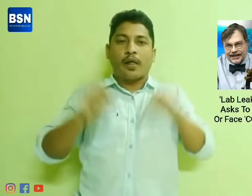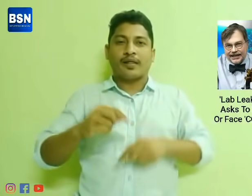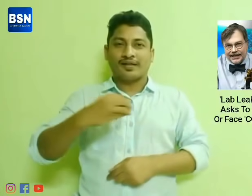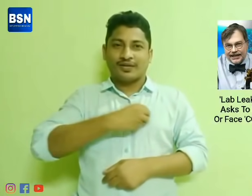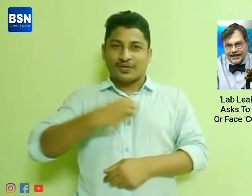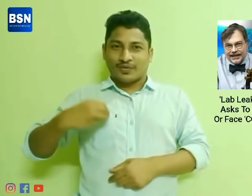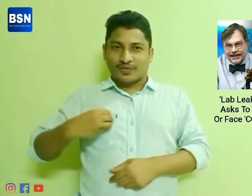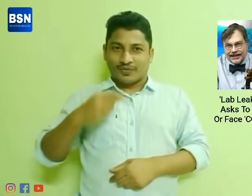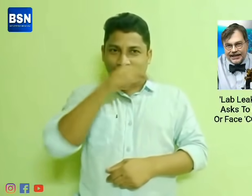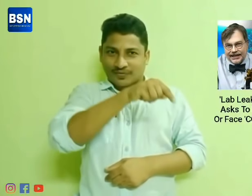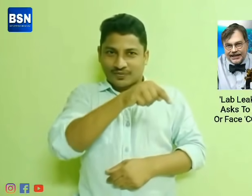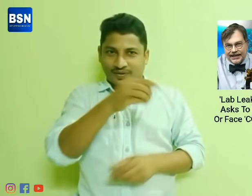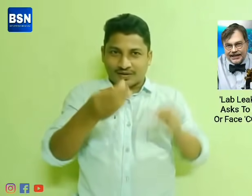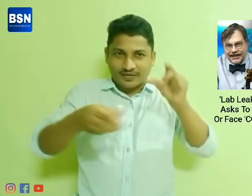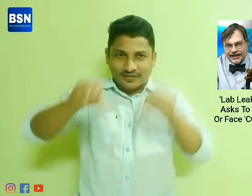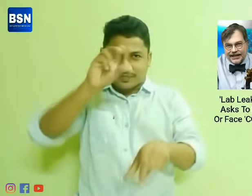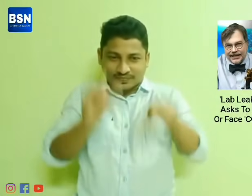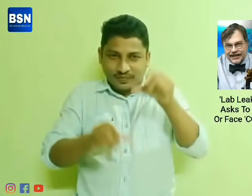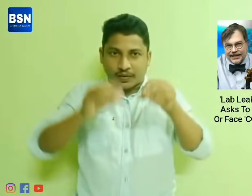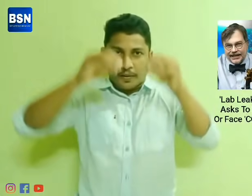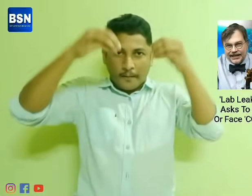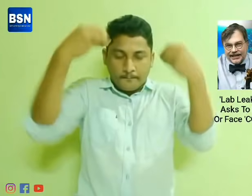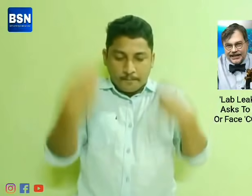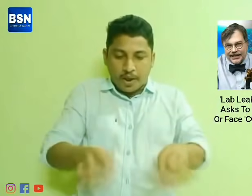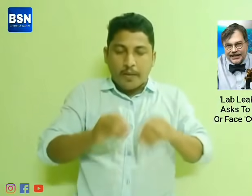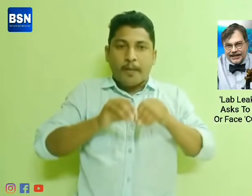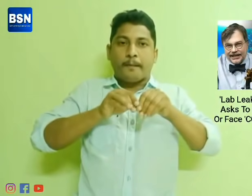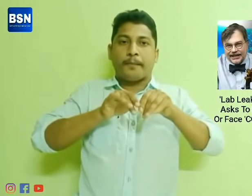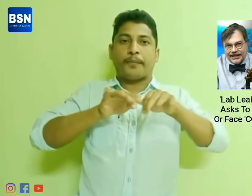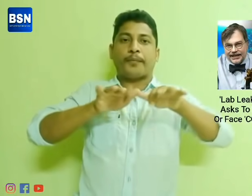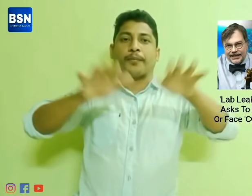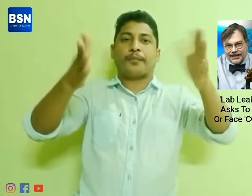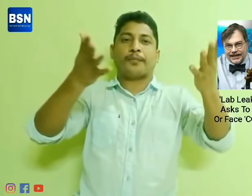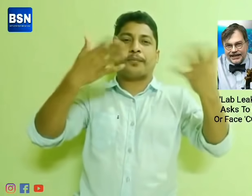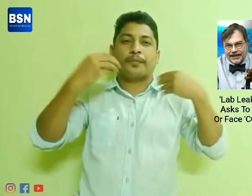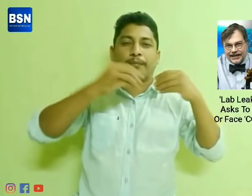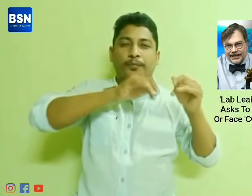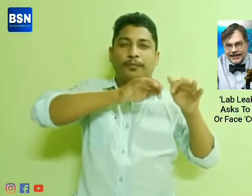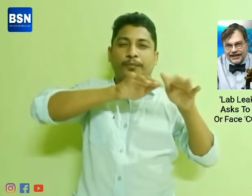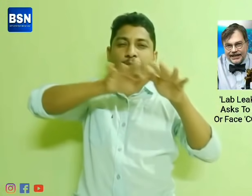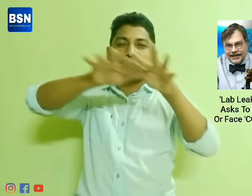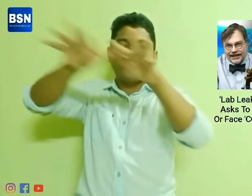ఇంతకు ముందు కూడా ఎలాంటి ఒకసారి బలవంతంగా కారణం తీసుకెళ్ళడానికి ట్రై చేసింది.